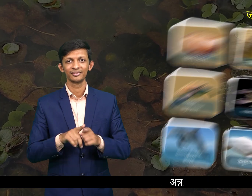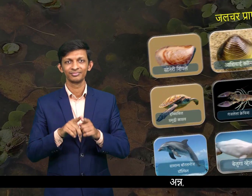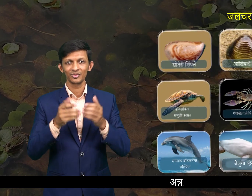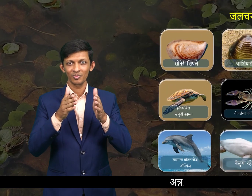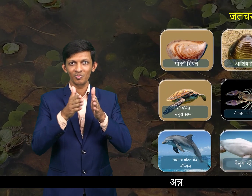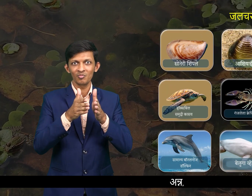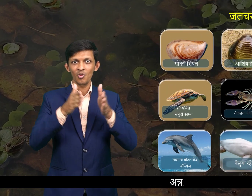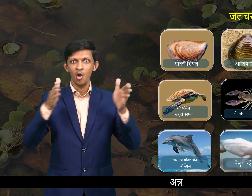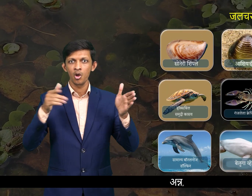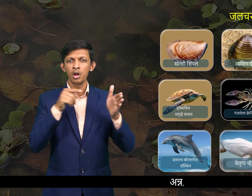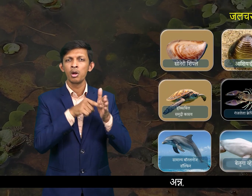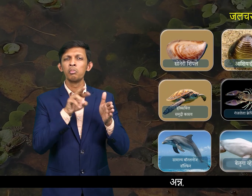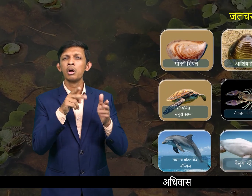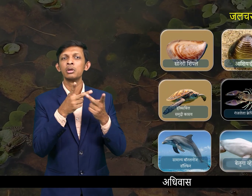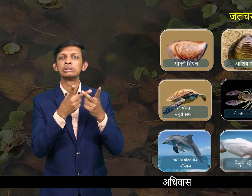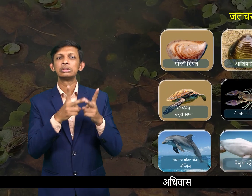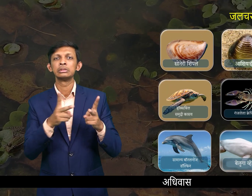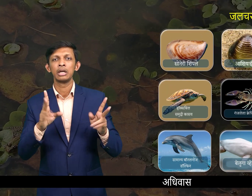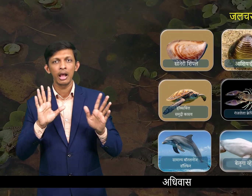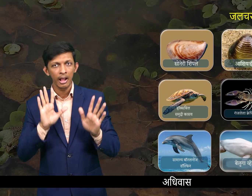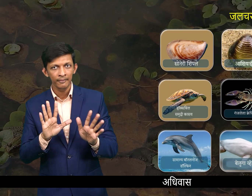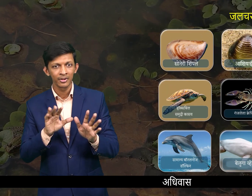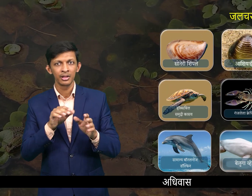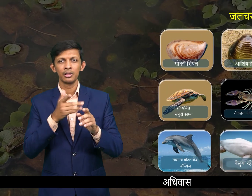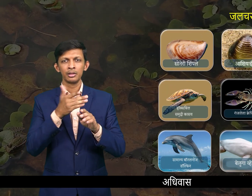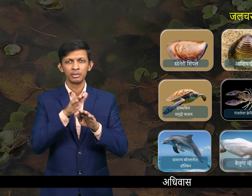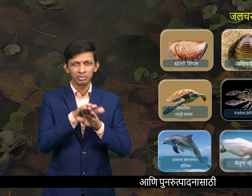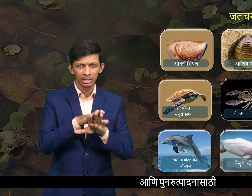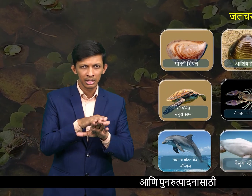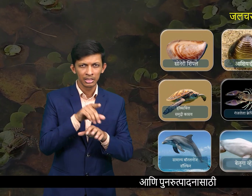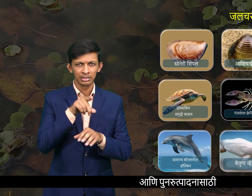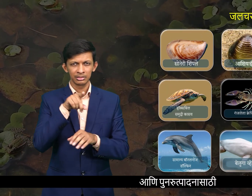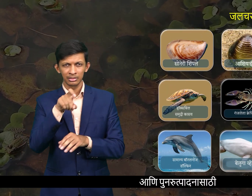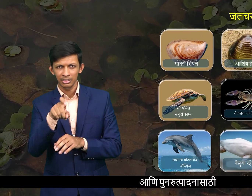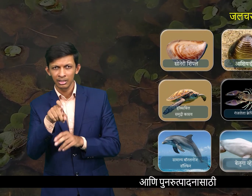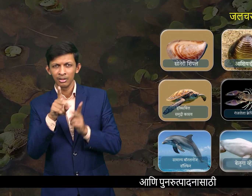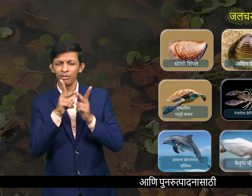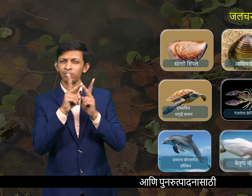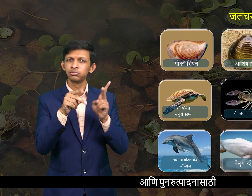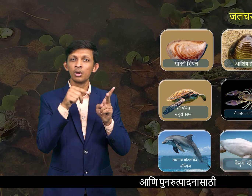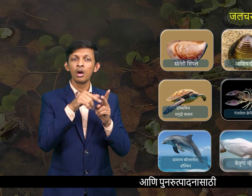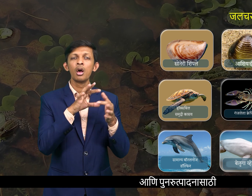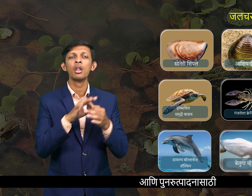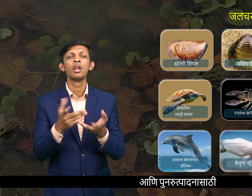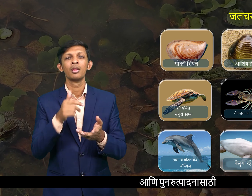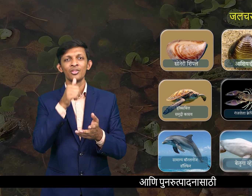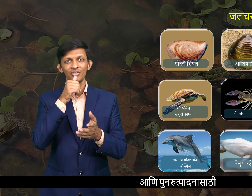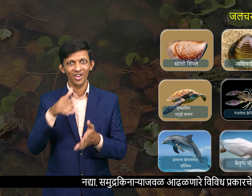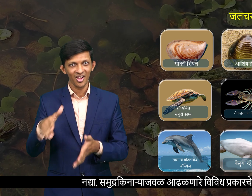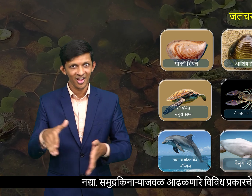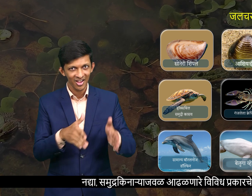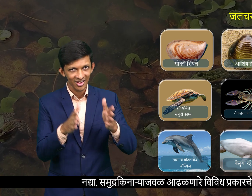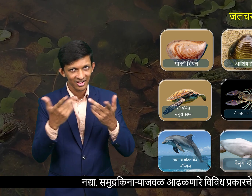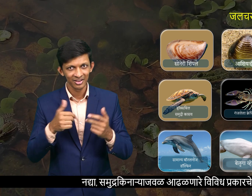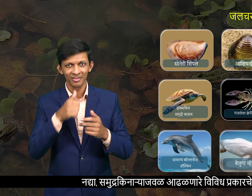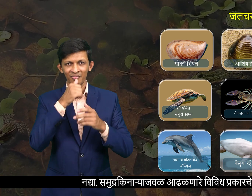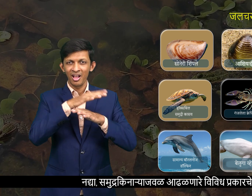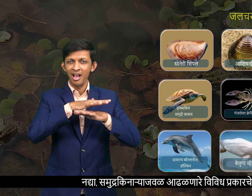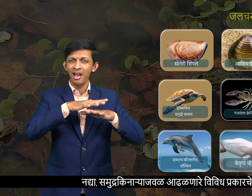अन्न, अधिवास आणि पुनरुत्पादनासाठी नद्या, समुद्र